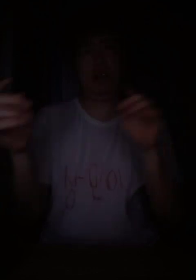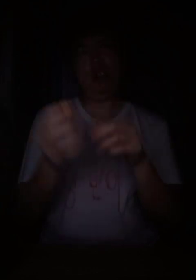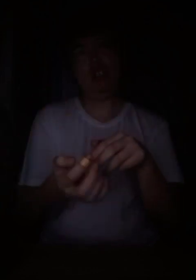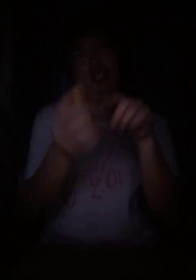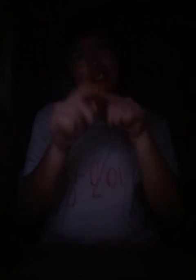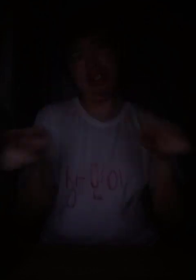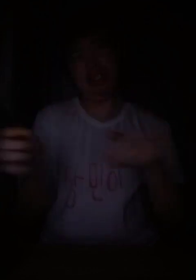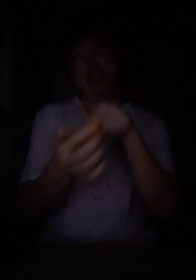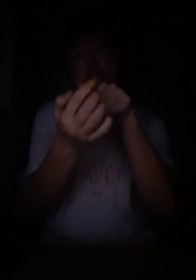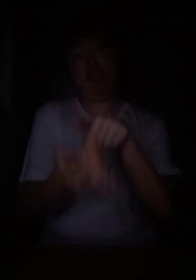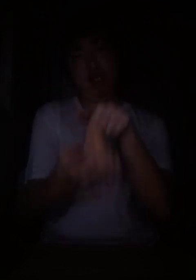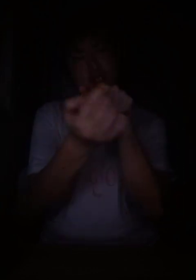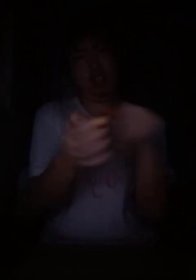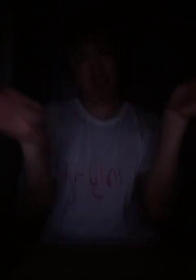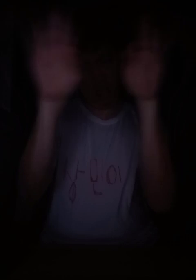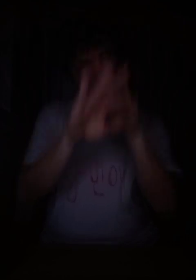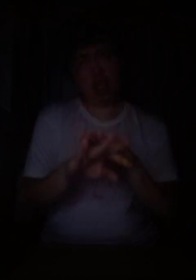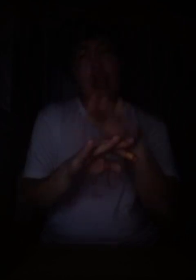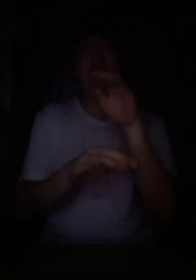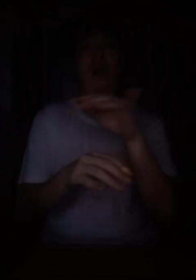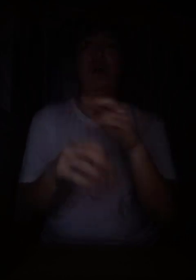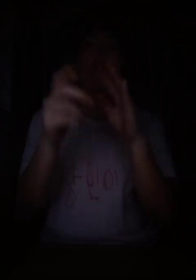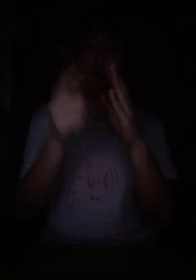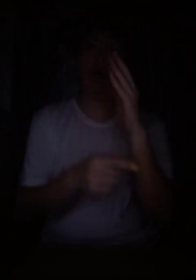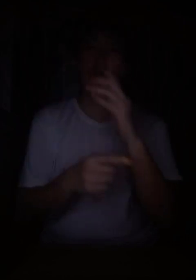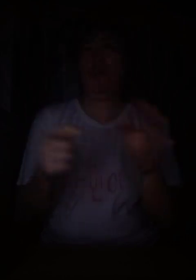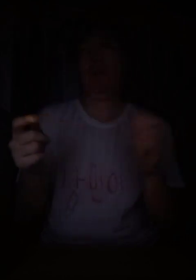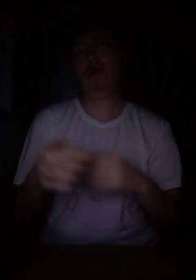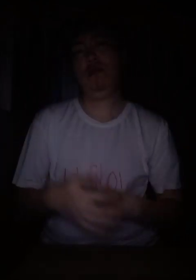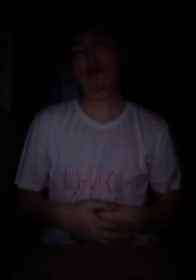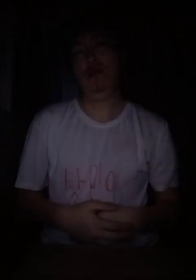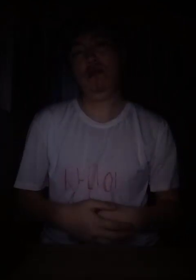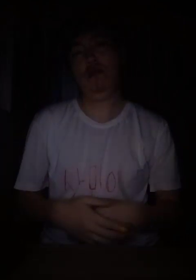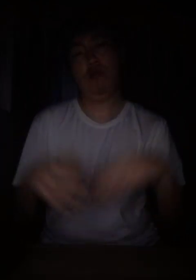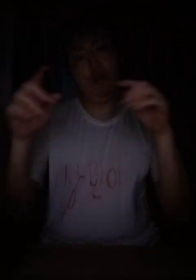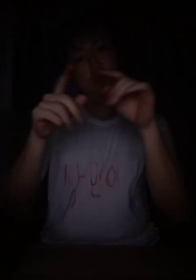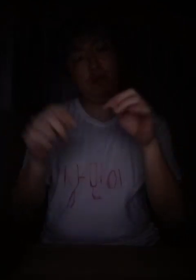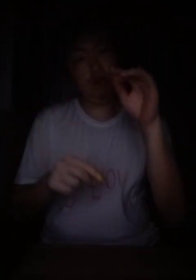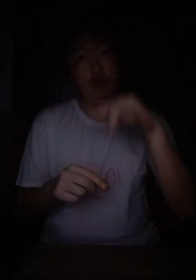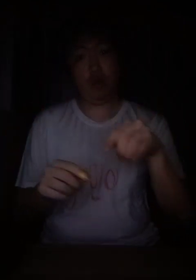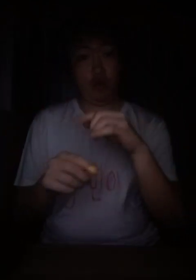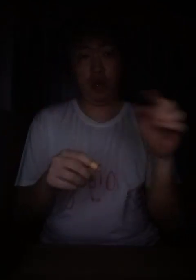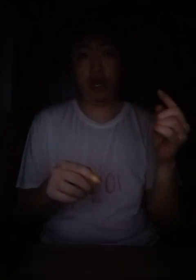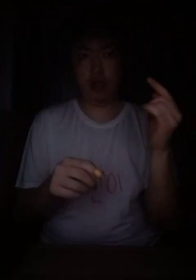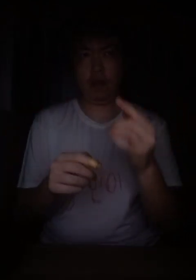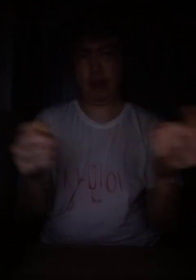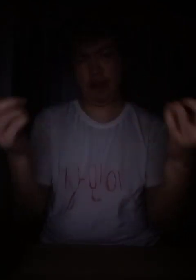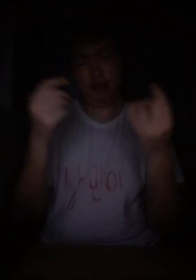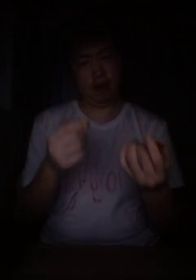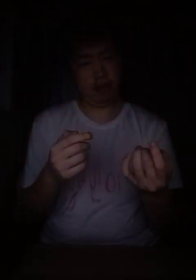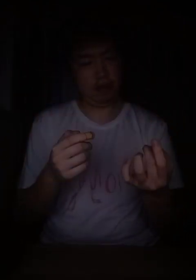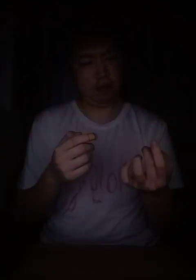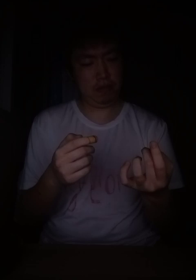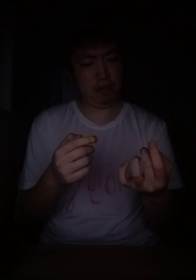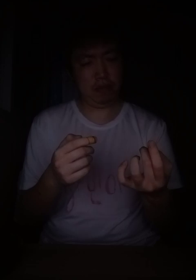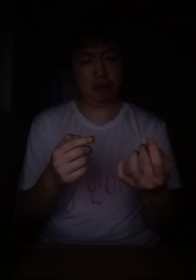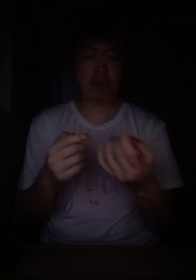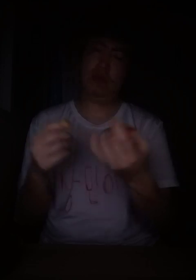2층 승강기 안에 갇혔다는 신고가 접수됐습니다. 소방당국이 출동해 구조에 나섰지만 오전 6시 승강기